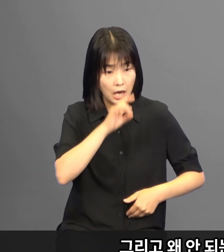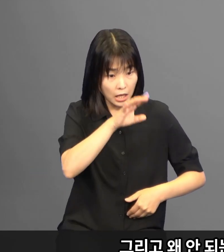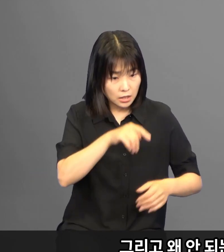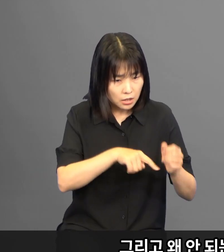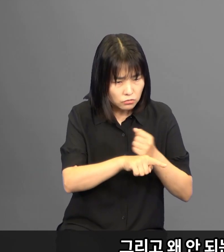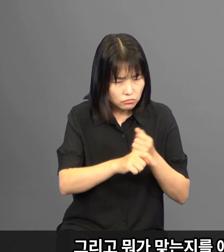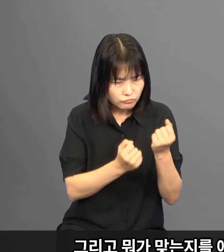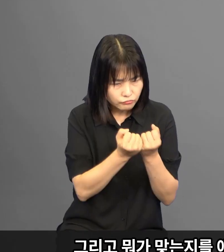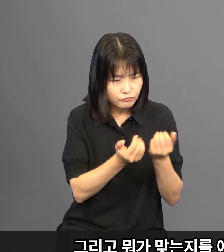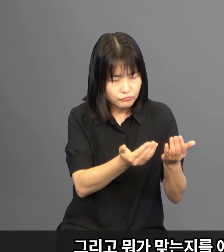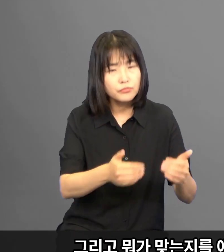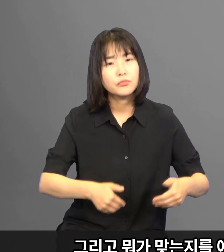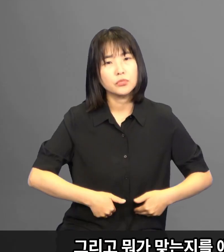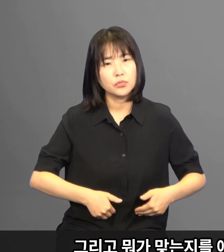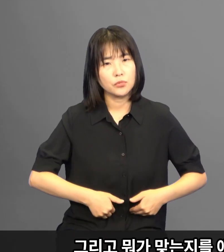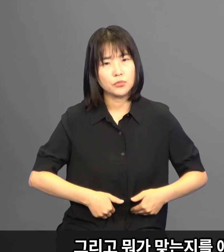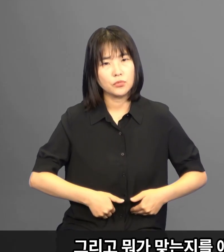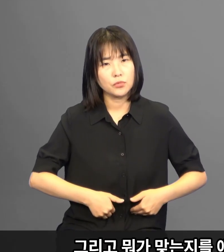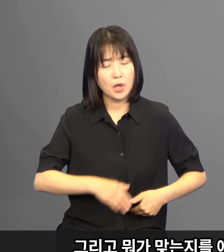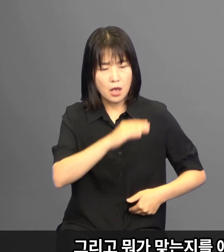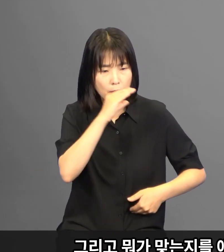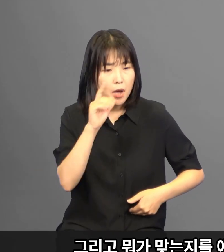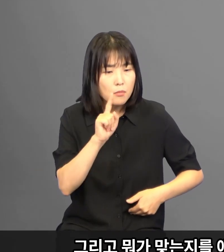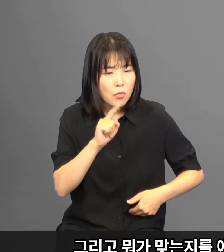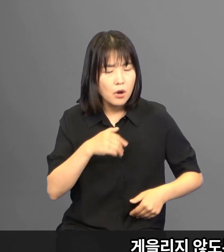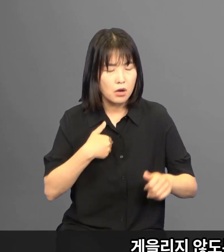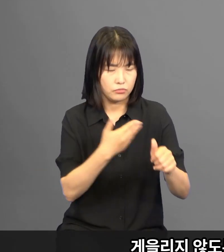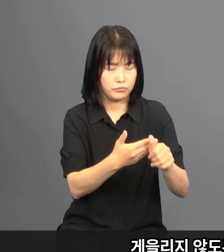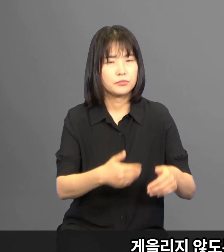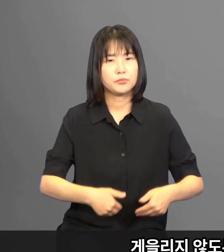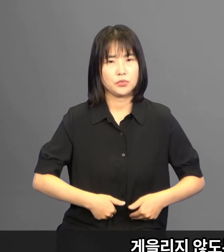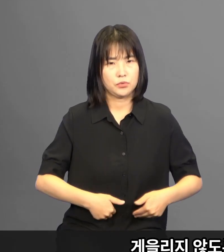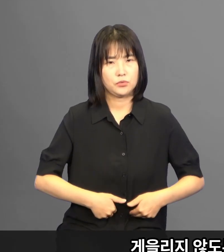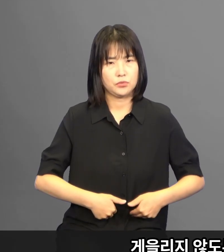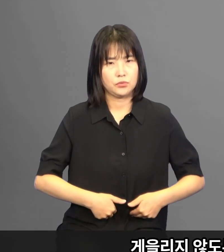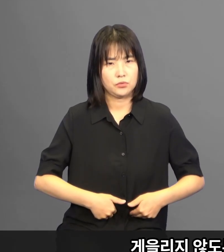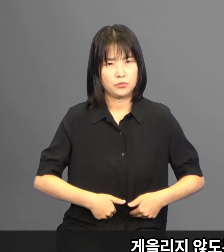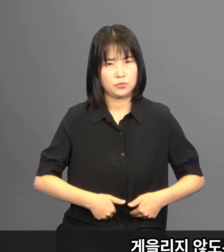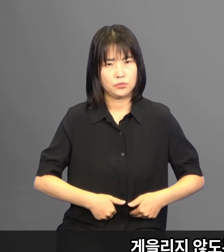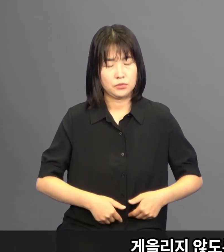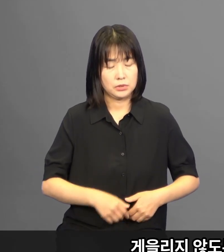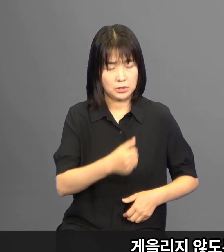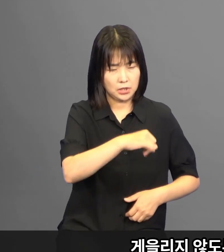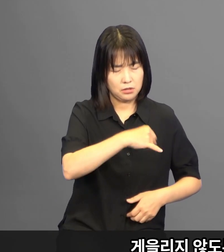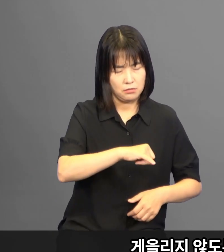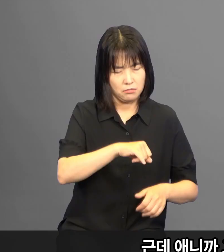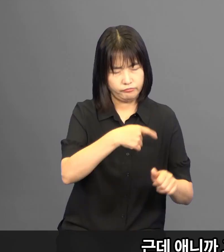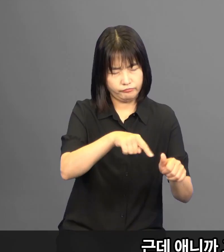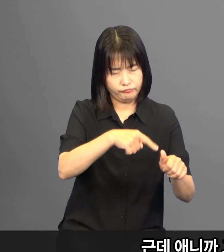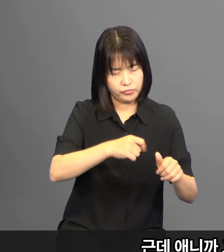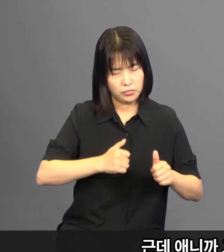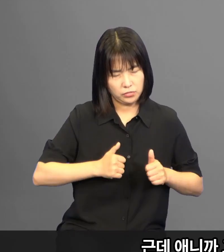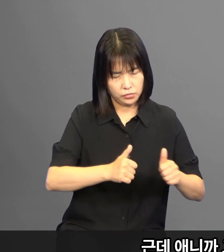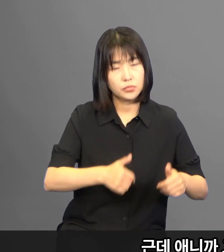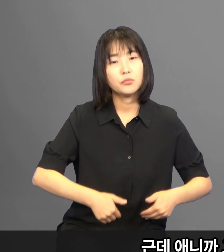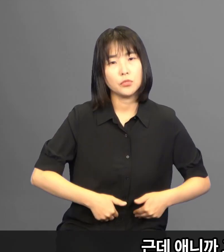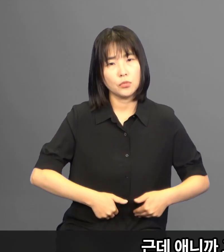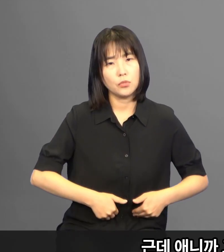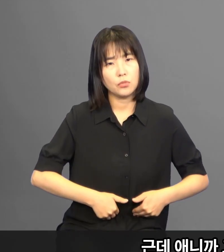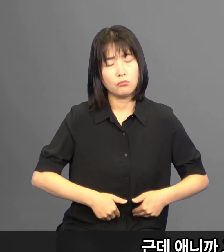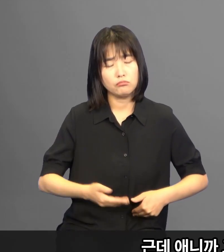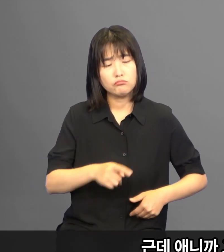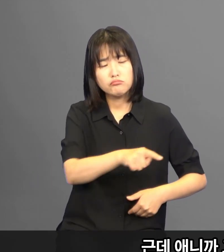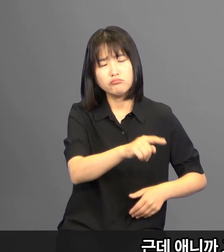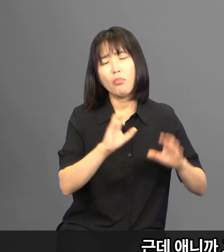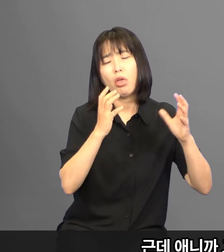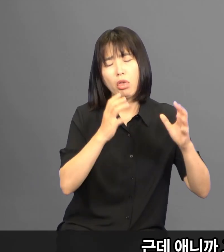해줘야죠. 그리고 뭐가 맞는지를 얘기를 해줘야죠. 이게 훈육이죠. 게을리지 않도록 훈육하는 것입니다. 근데 애니까